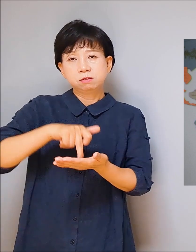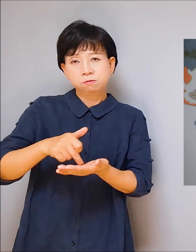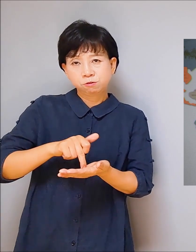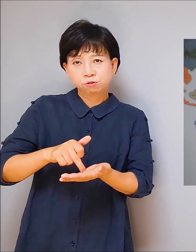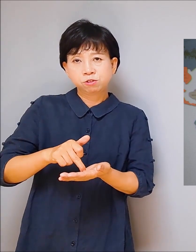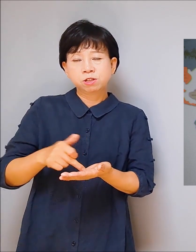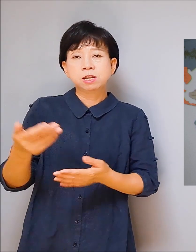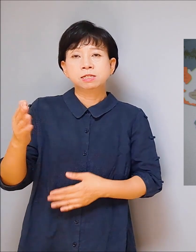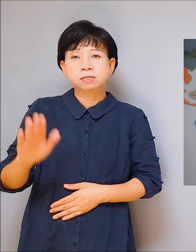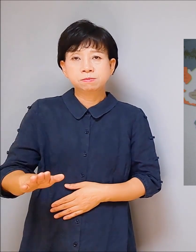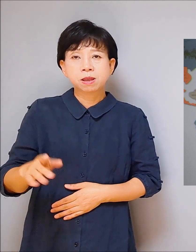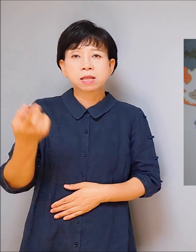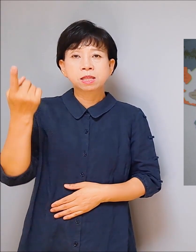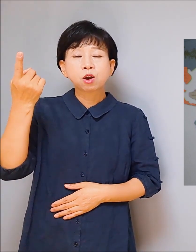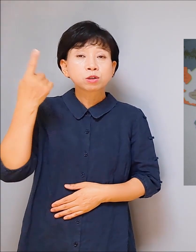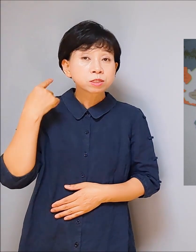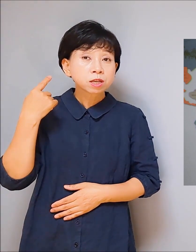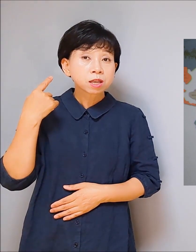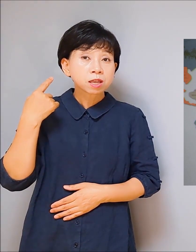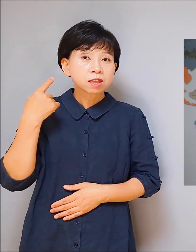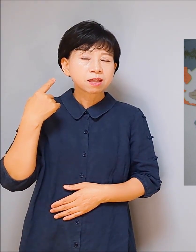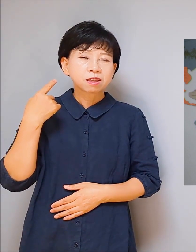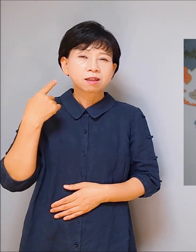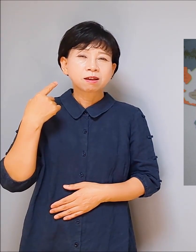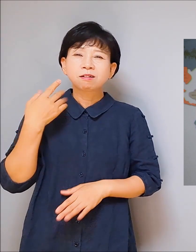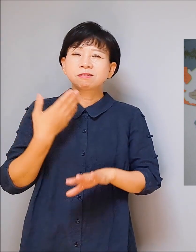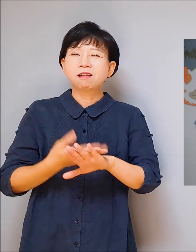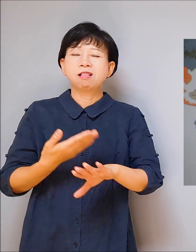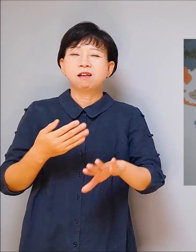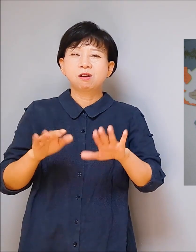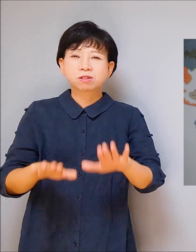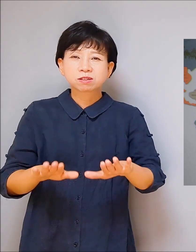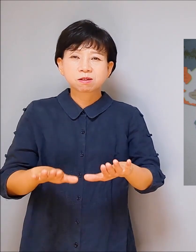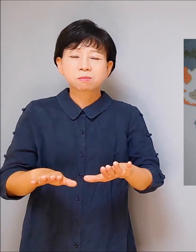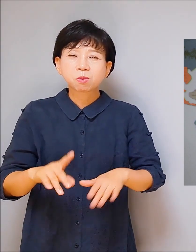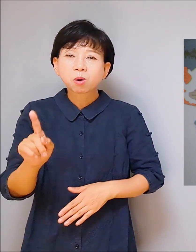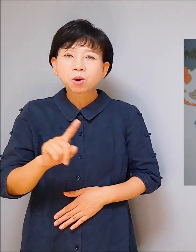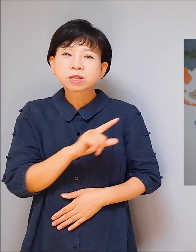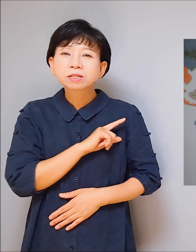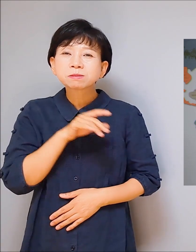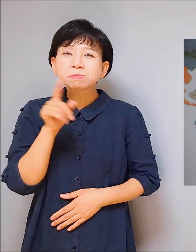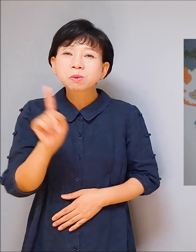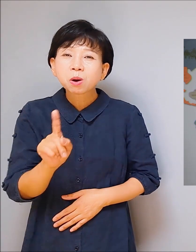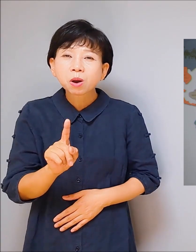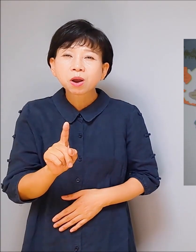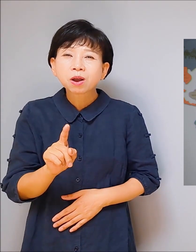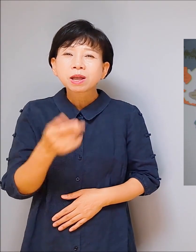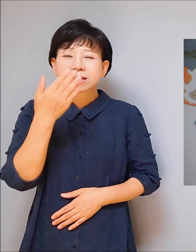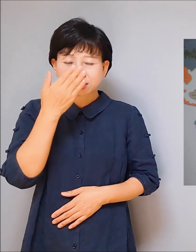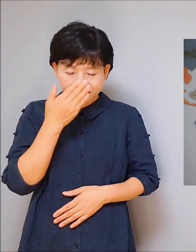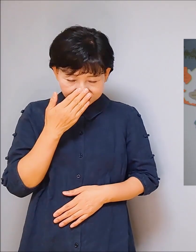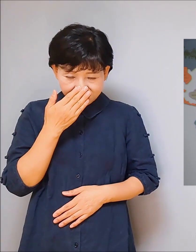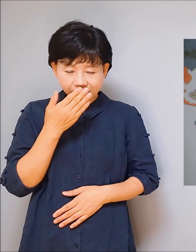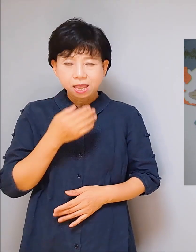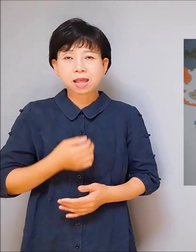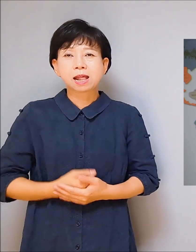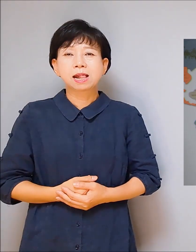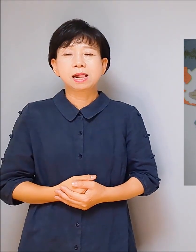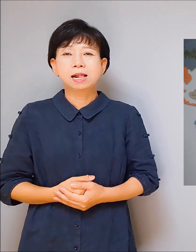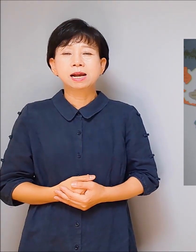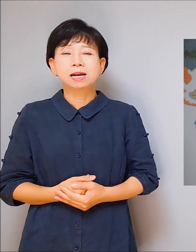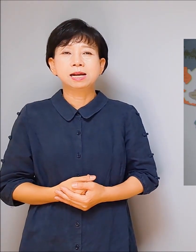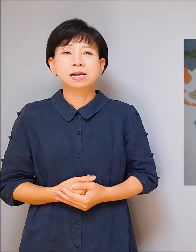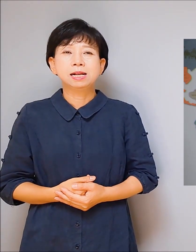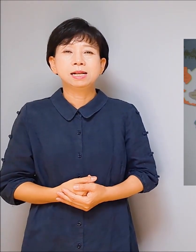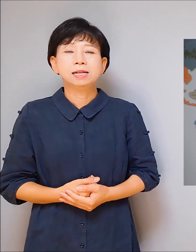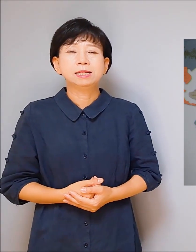하지만 어제의 야곱이 아니죠. 이제는 야곱이라 부르지 말고 뭐라고 부르라고요? 이스라엘이라 부르라.